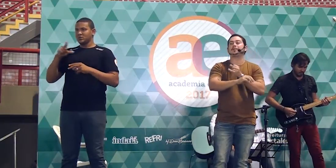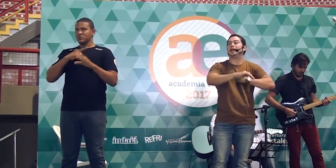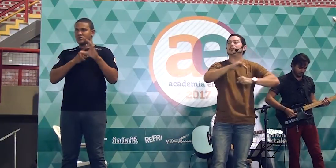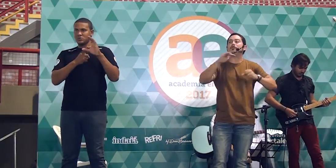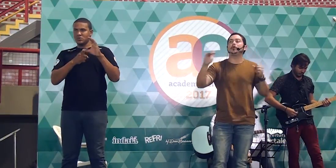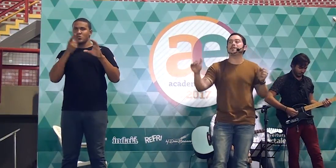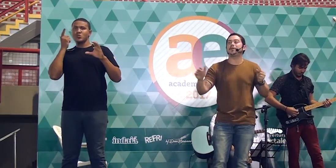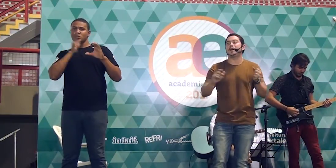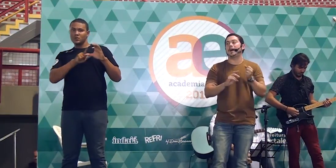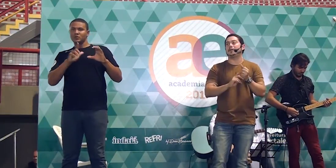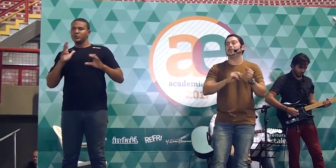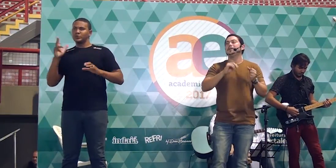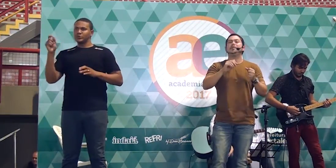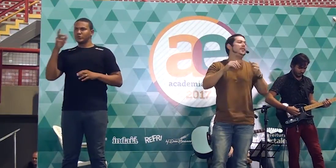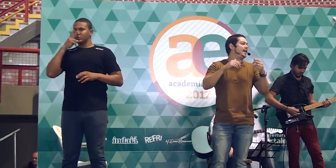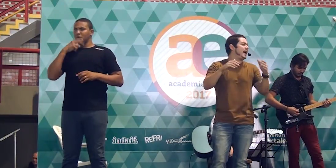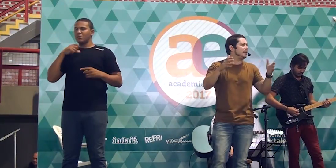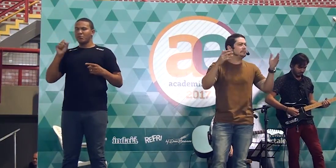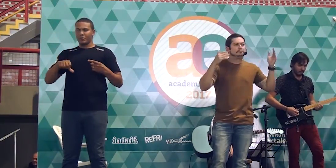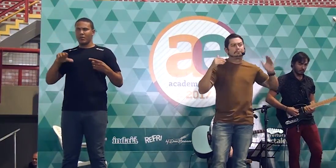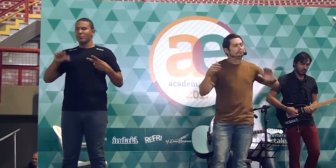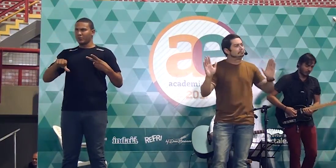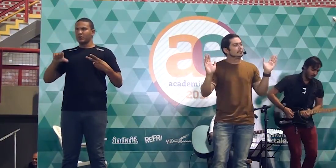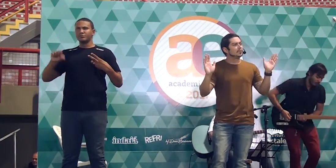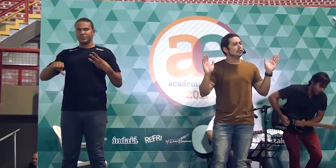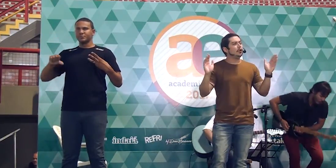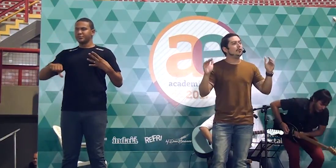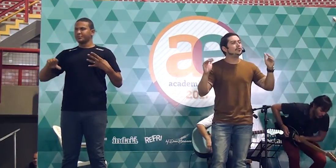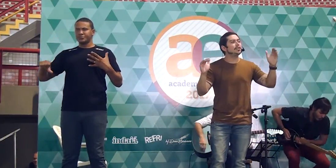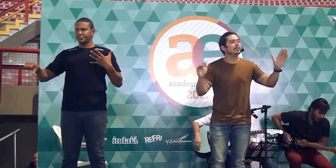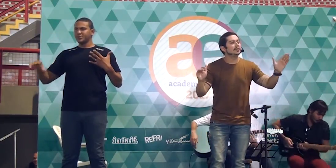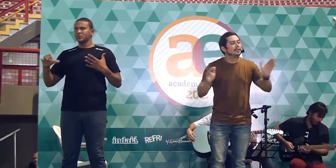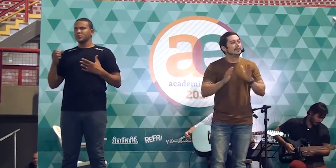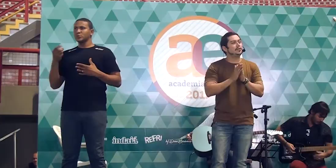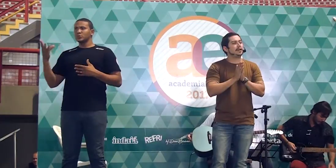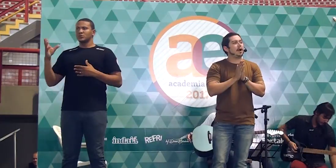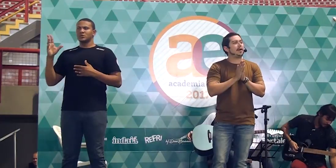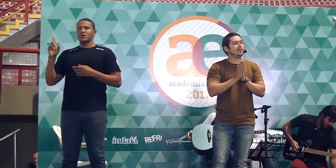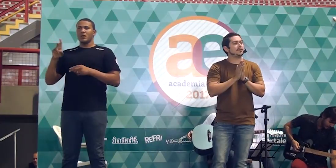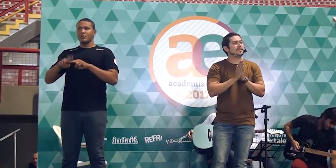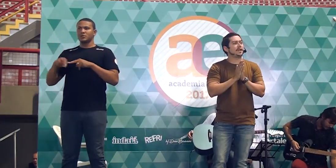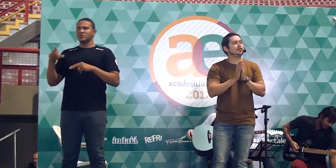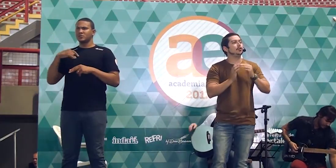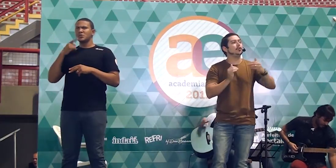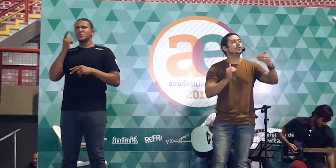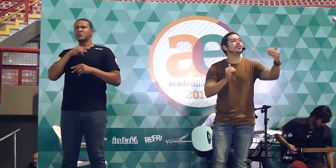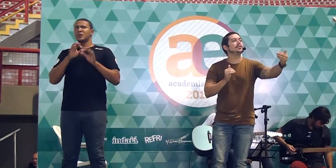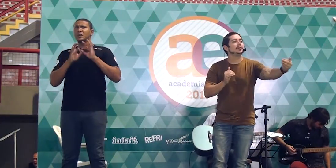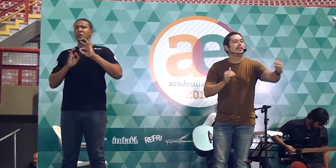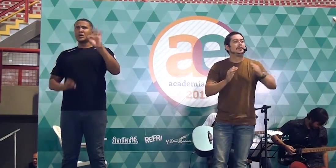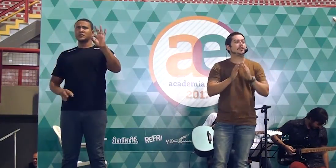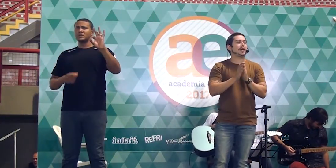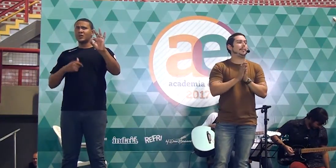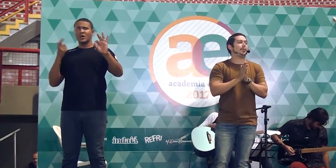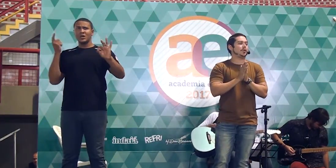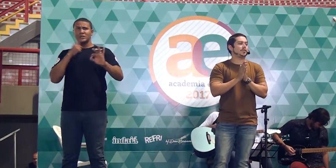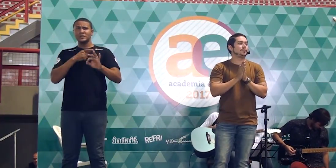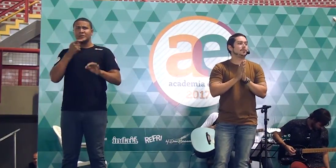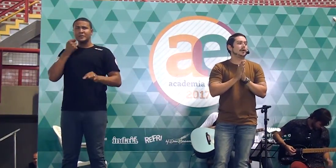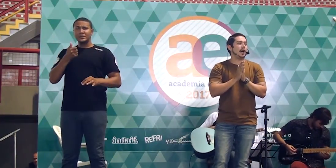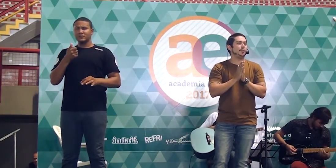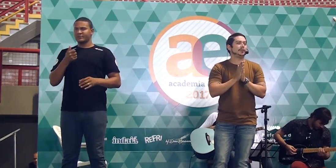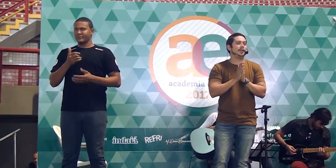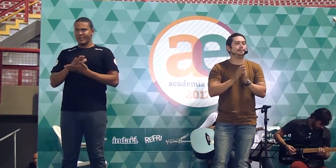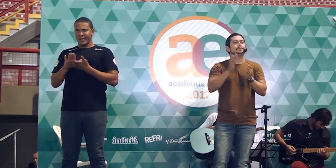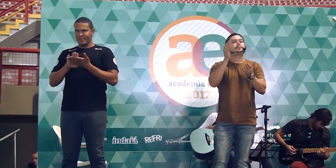aqui foram tentados, todos falharam. E falharam longe de galgar sucesso, longe de chegar